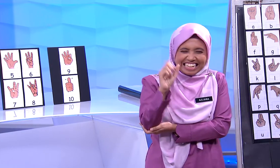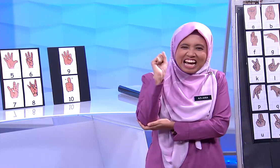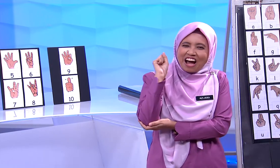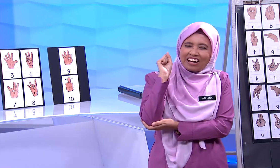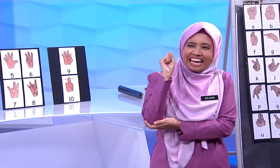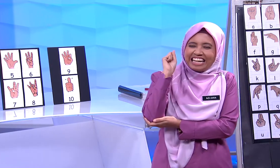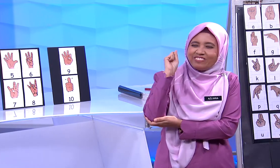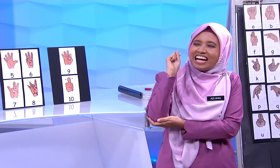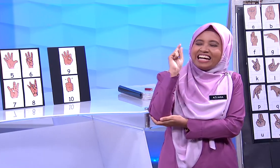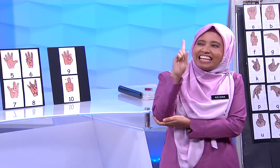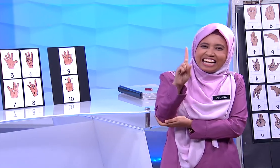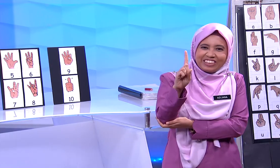oke sudah